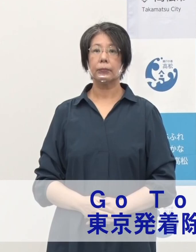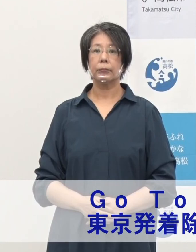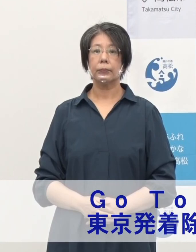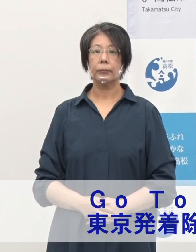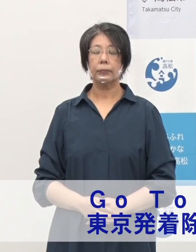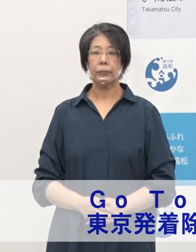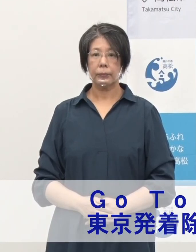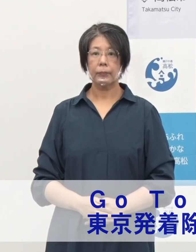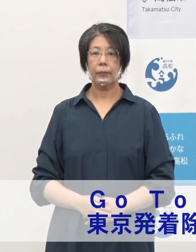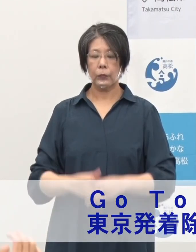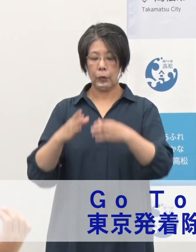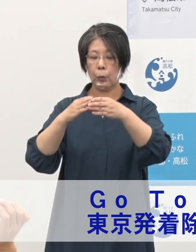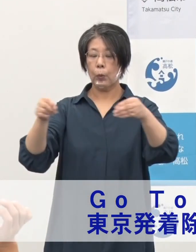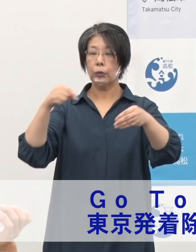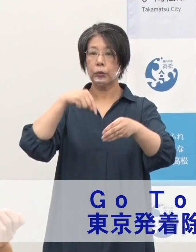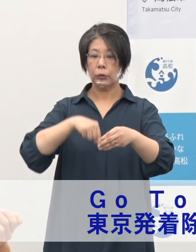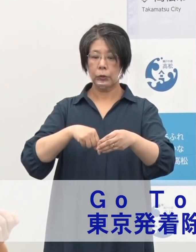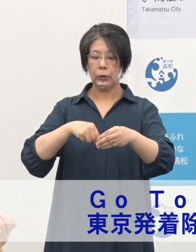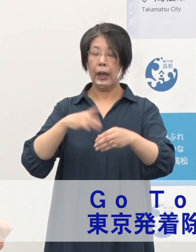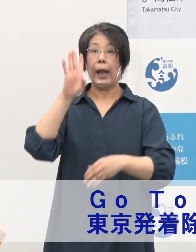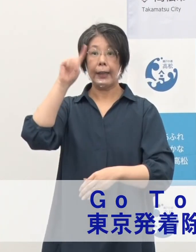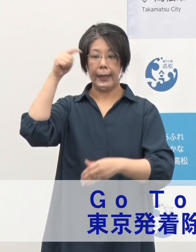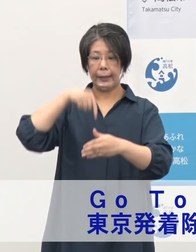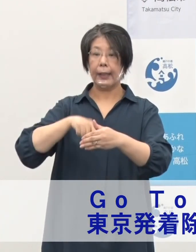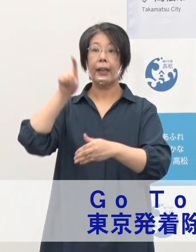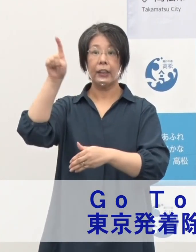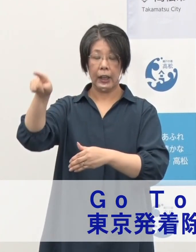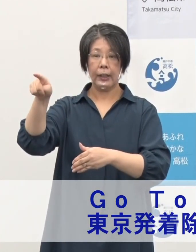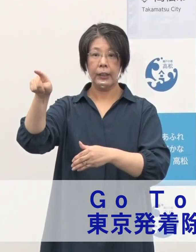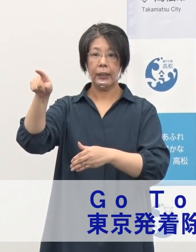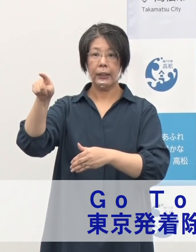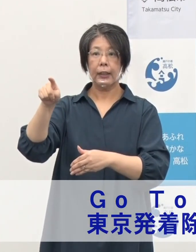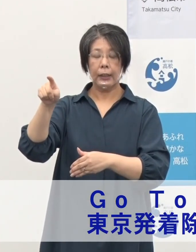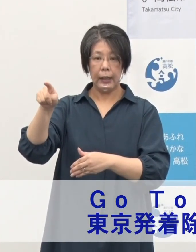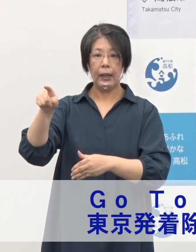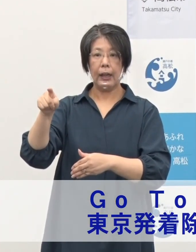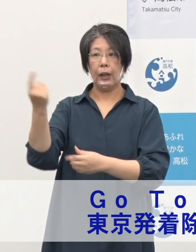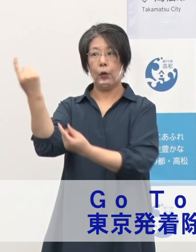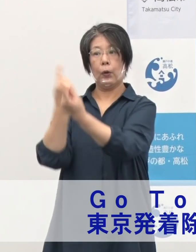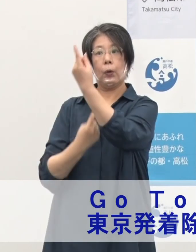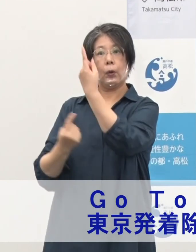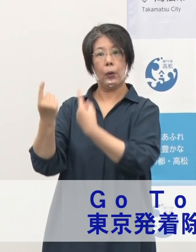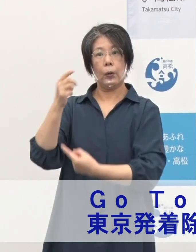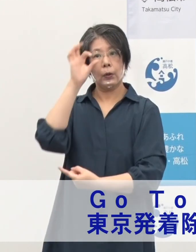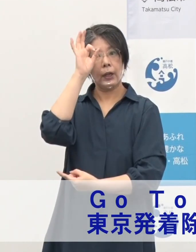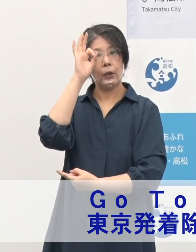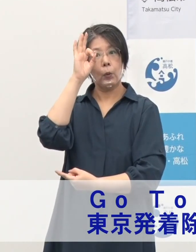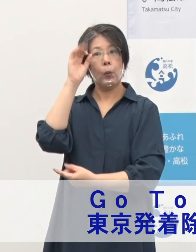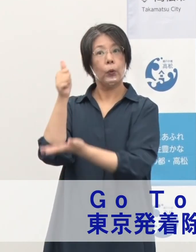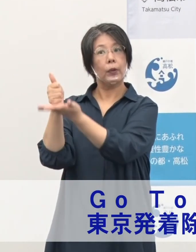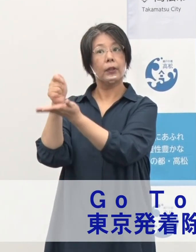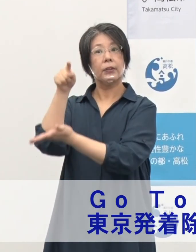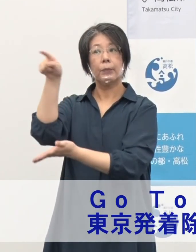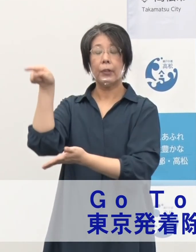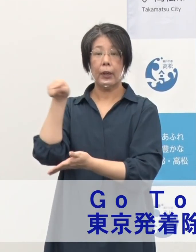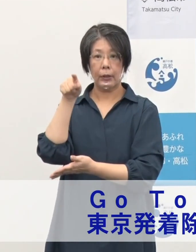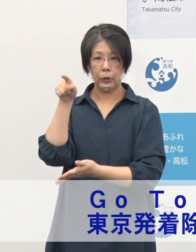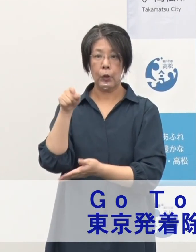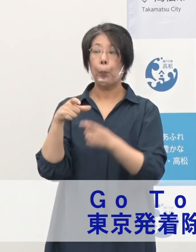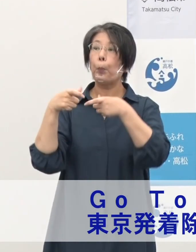また国内あ県内外から今市を訪れていただけるまあ観光客の皆さま方にも